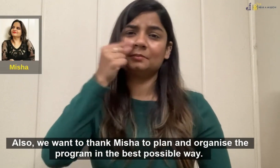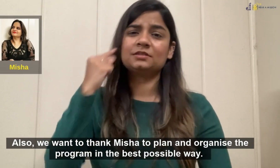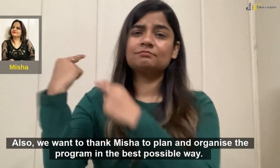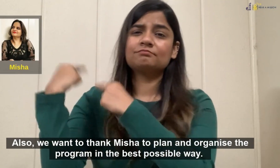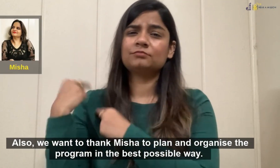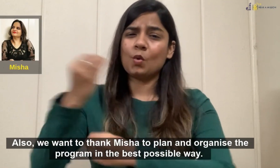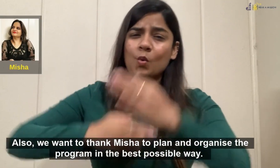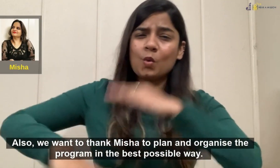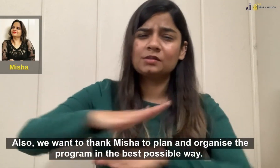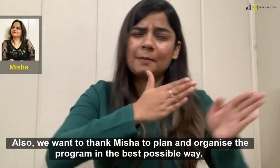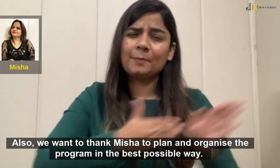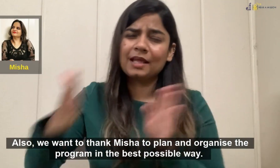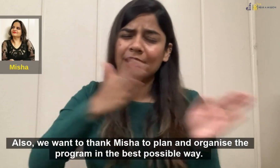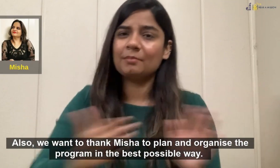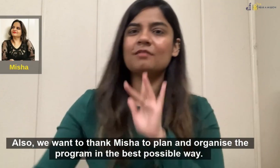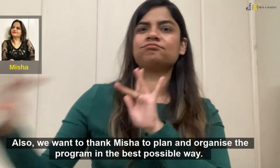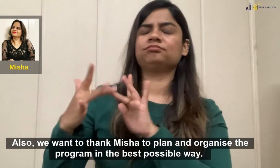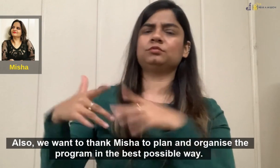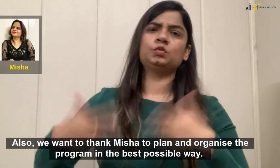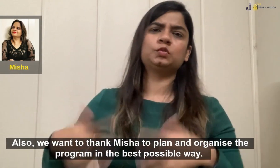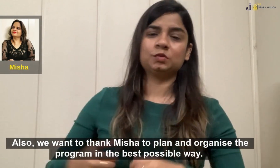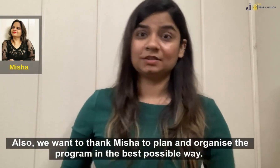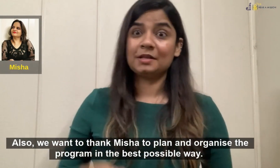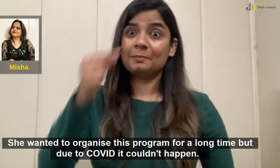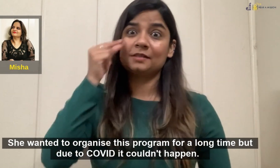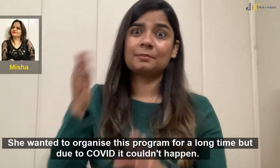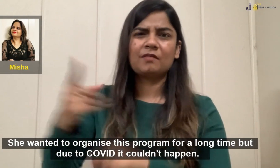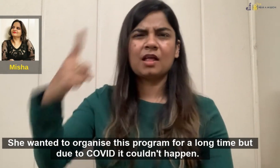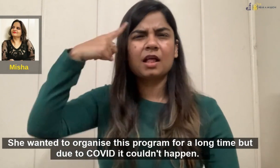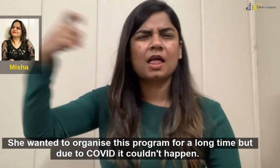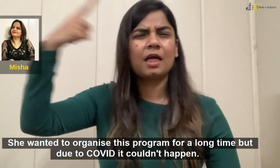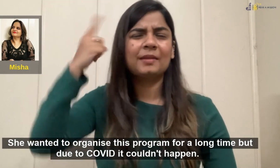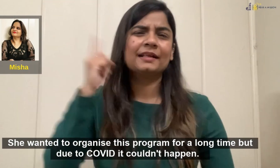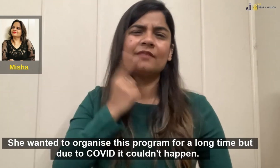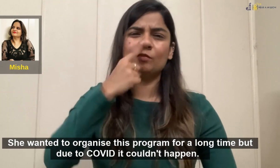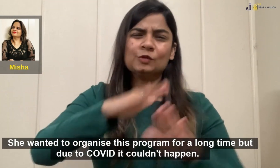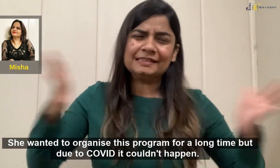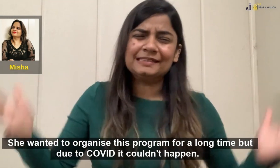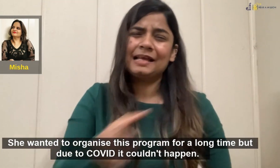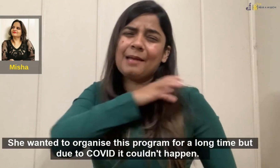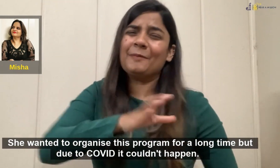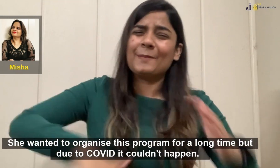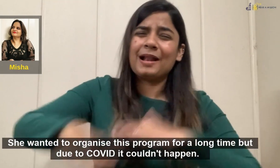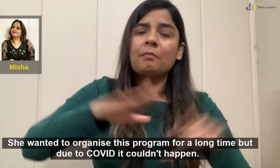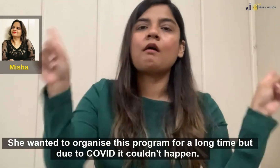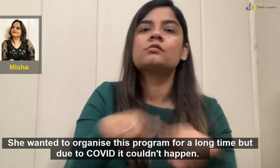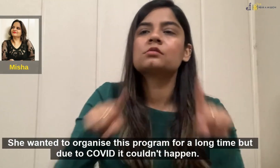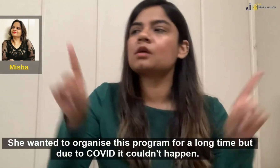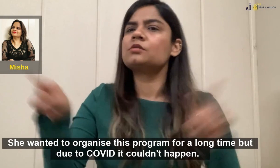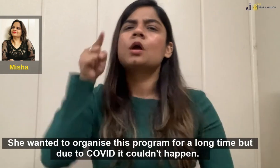चाहूँगी, जिन्होंने यह कार्यक्रम किया और इसको सोचा कि वो कैसे कर सकेंगे। वह बहुत समय से सोच रही थी इस कार्यक्रम को करने के लिए, लेकिन कोविड